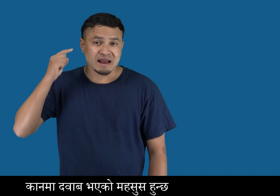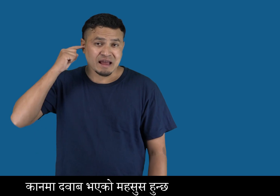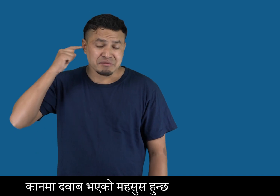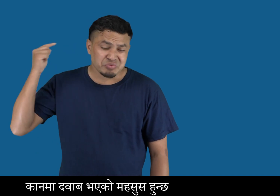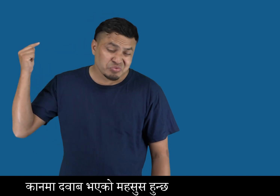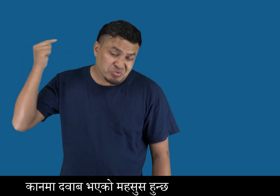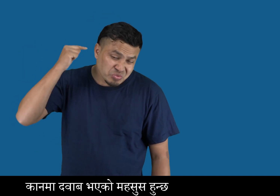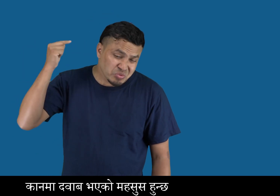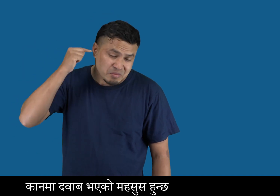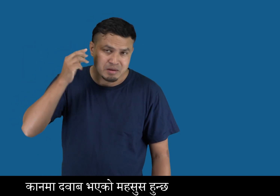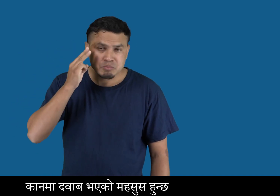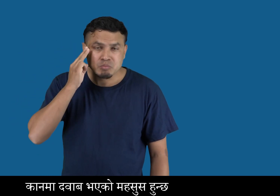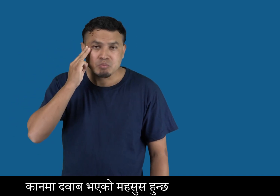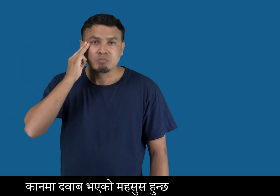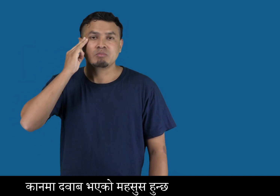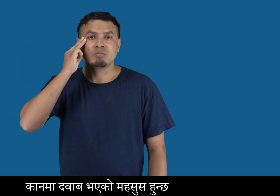कानमा दबाव भएको महसुस हुन्छ।